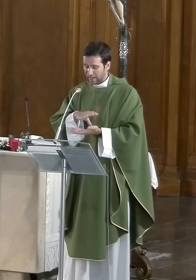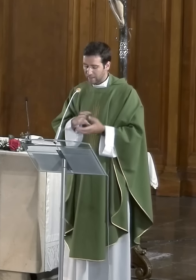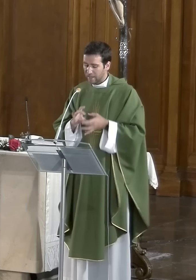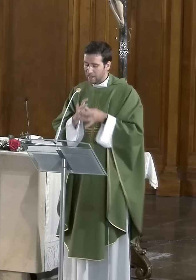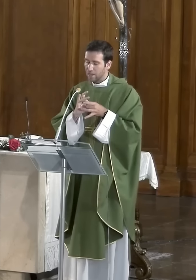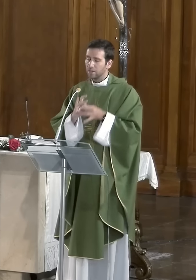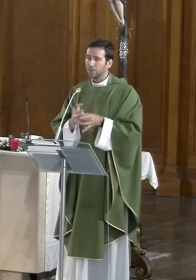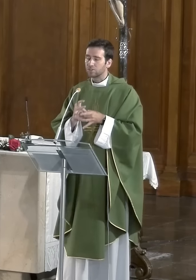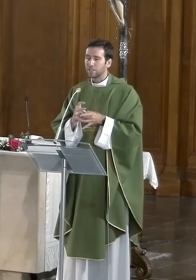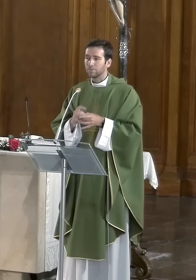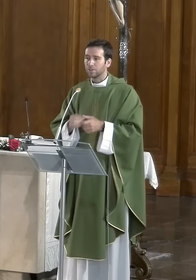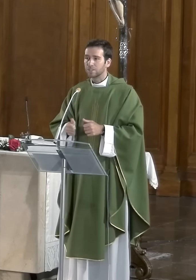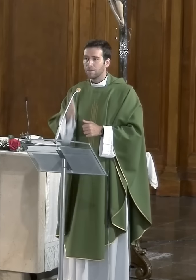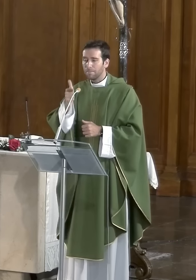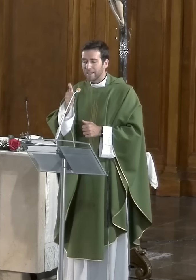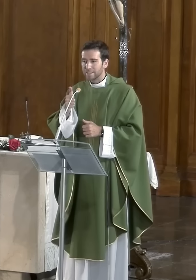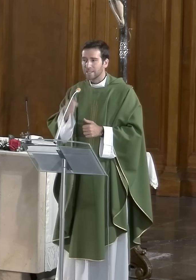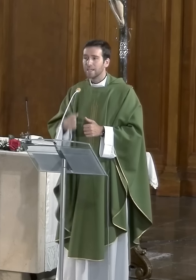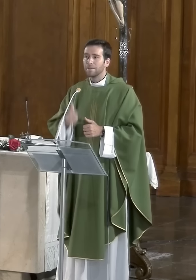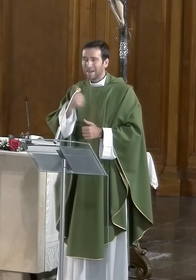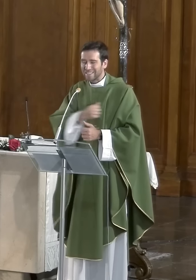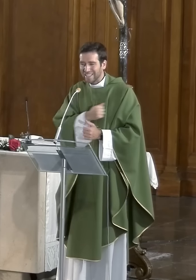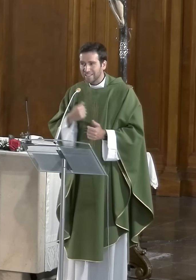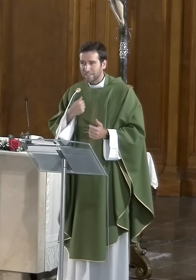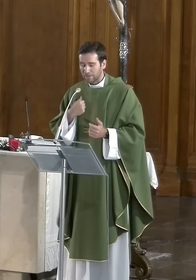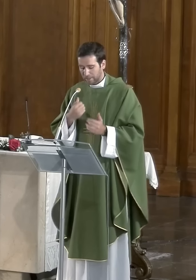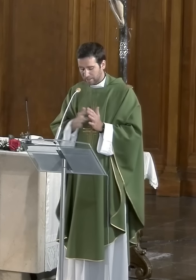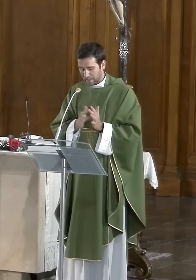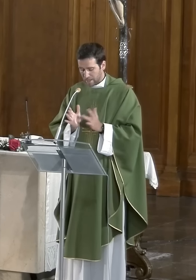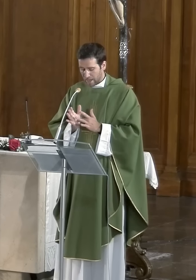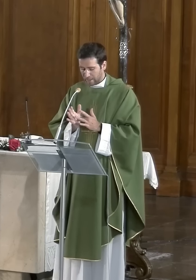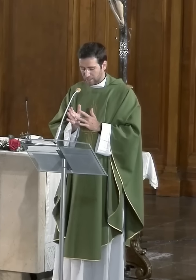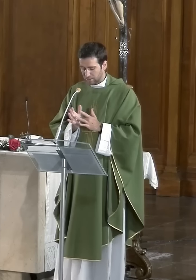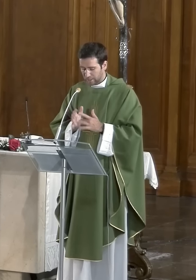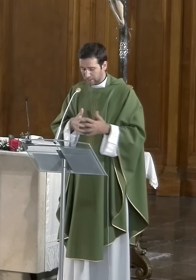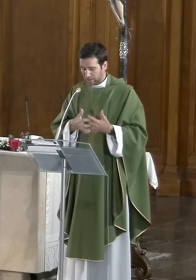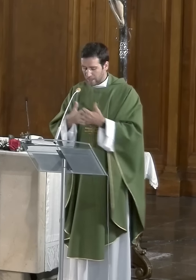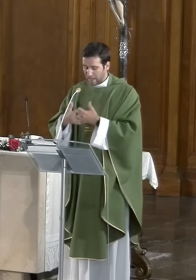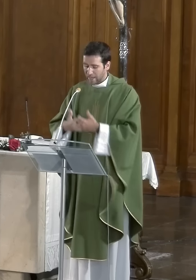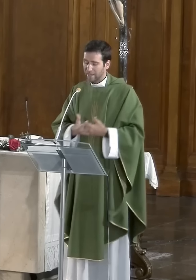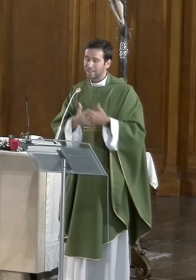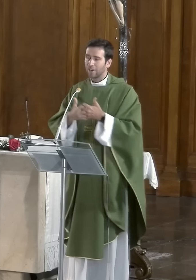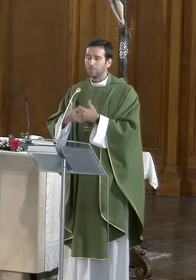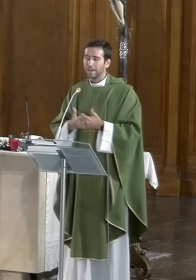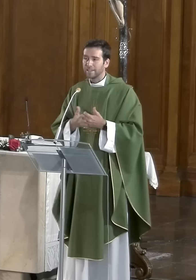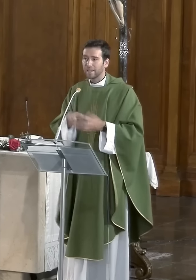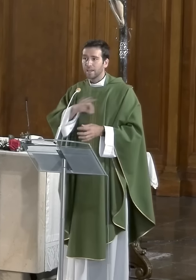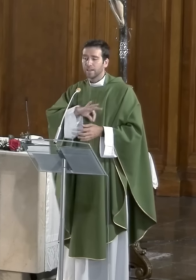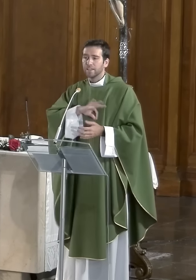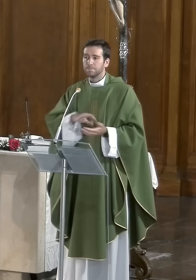gracia nos unimos más íntimamente a Jesucristo en ese combate